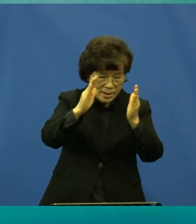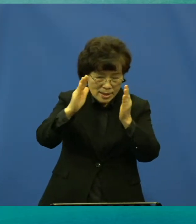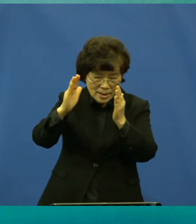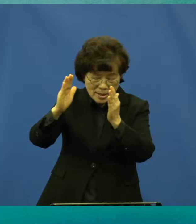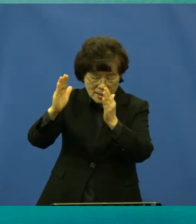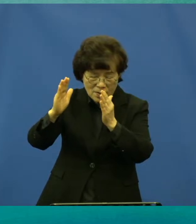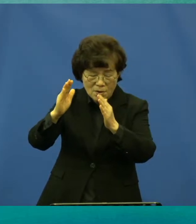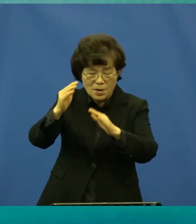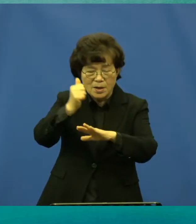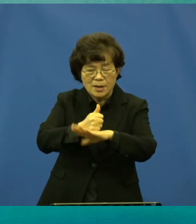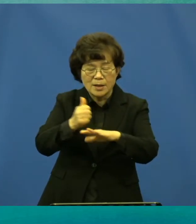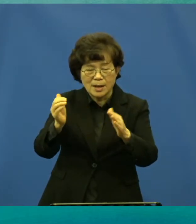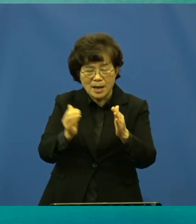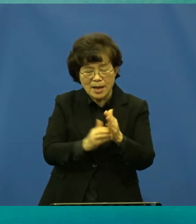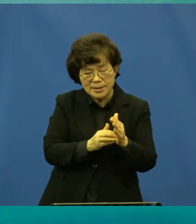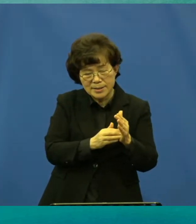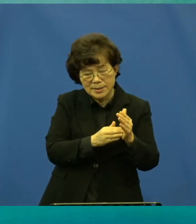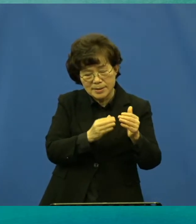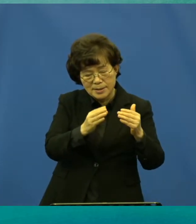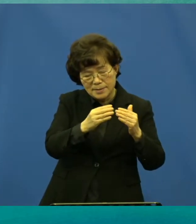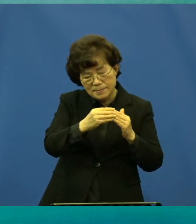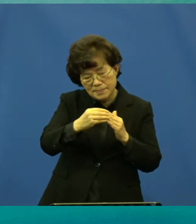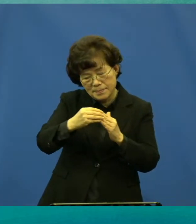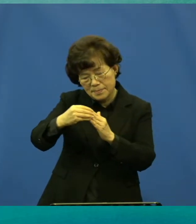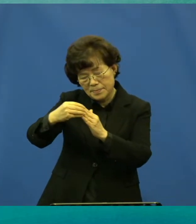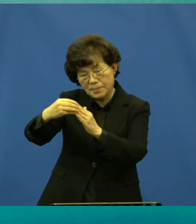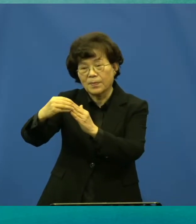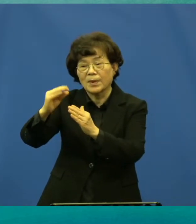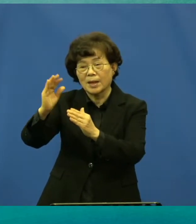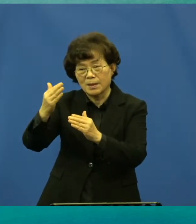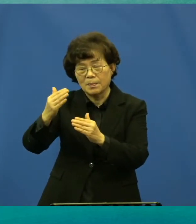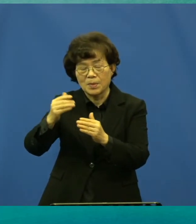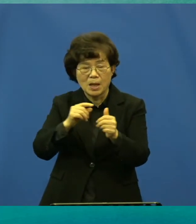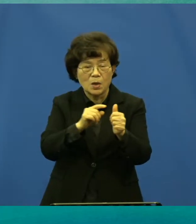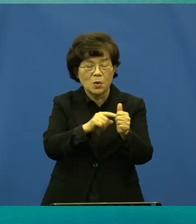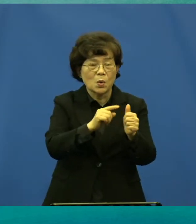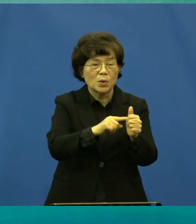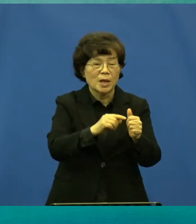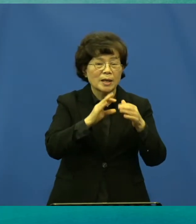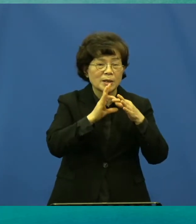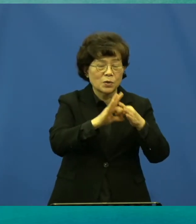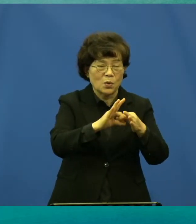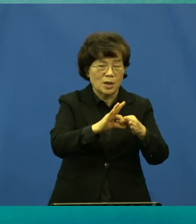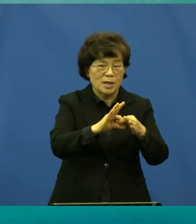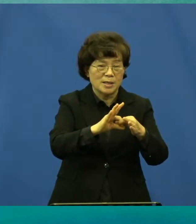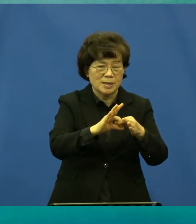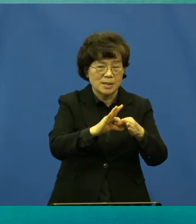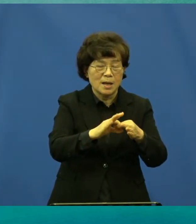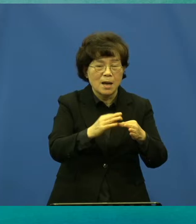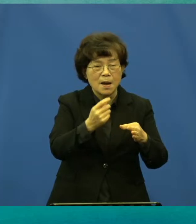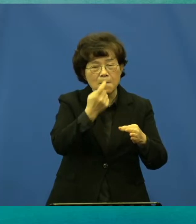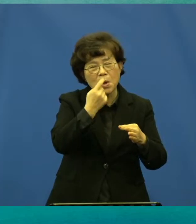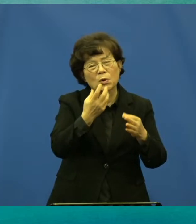끝까지 데리고 가십니다. 우리는 요나를 통하여 배울 것이 참 많습니다.